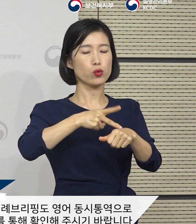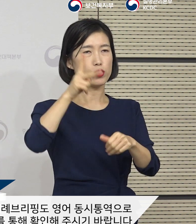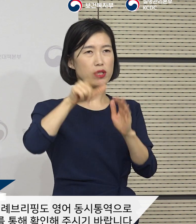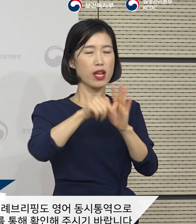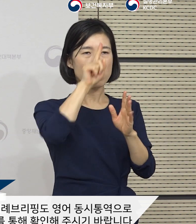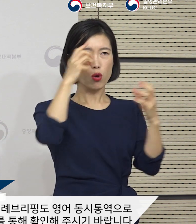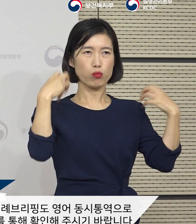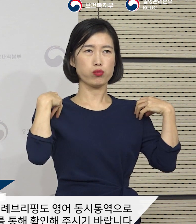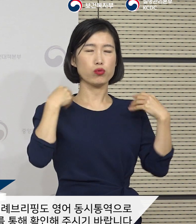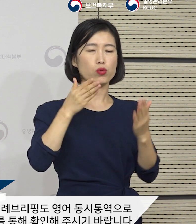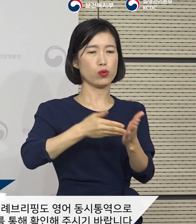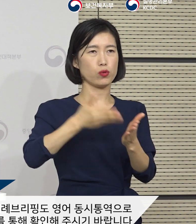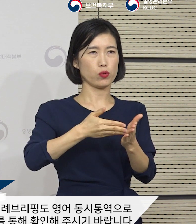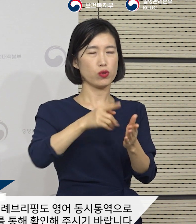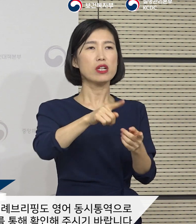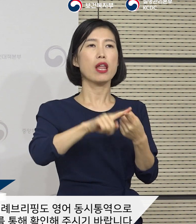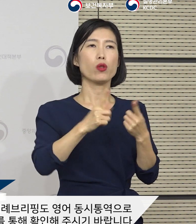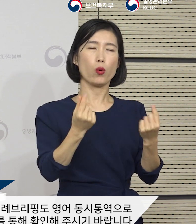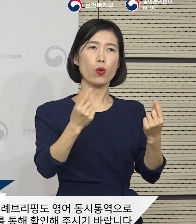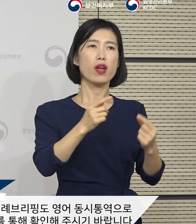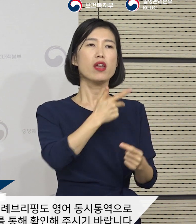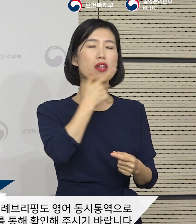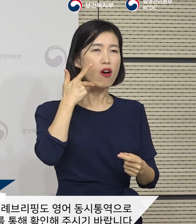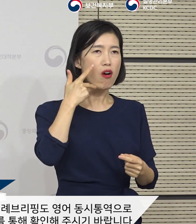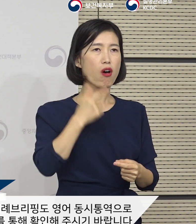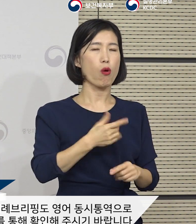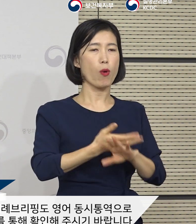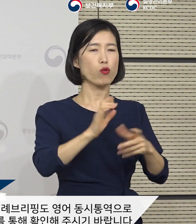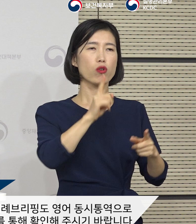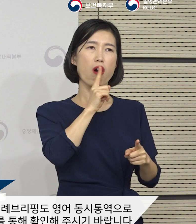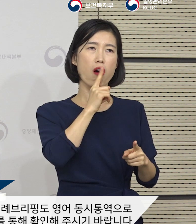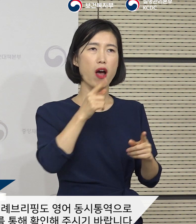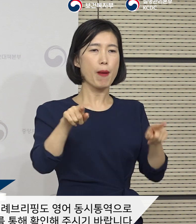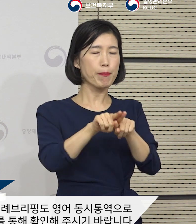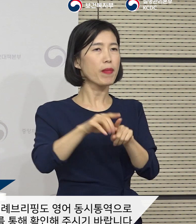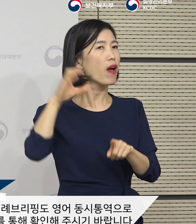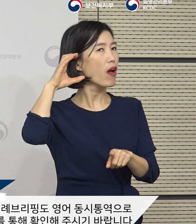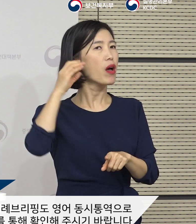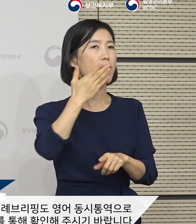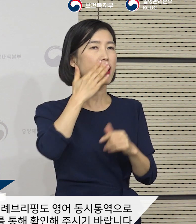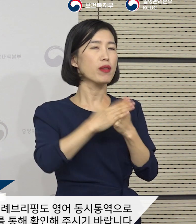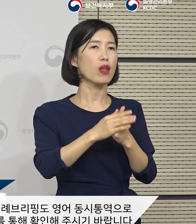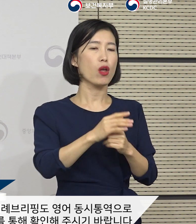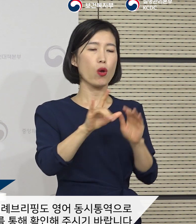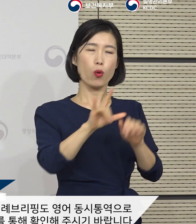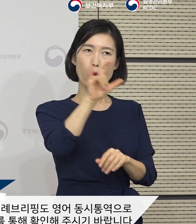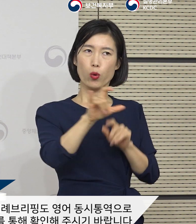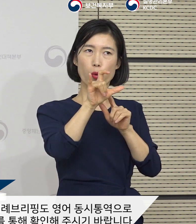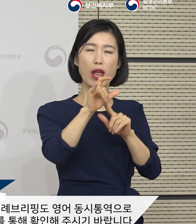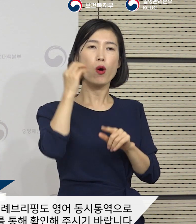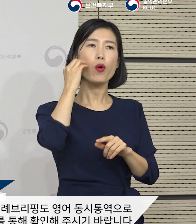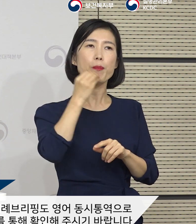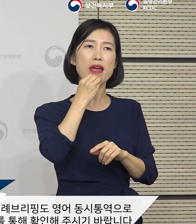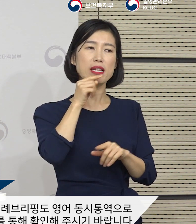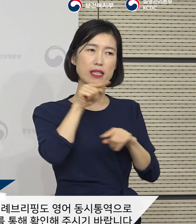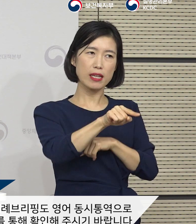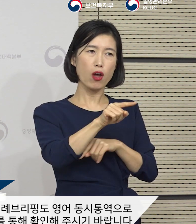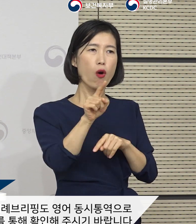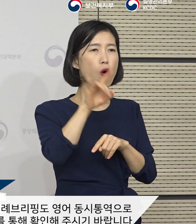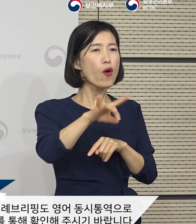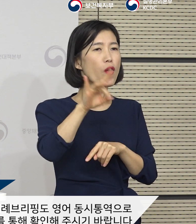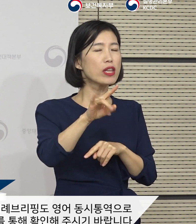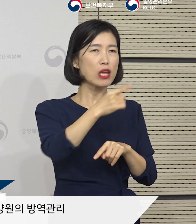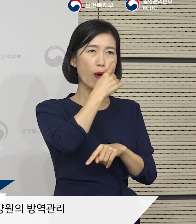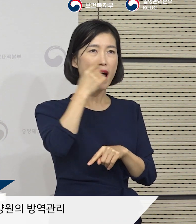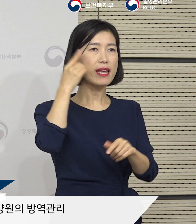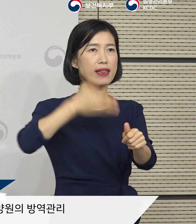정부 정례 브리핑도 영어 동시 통역으로 시청할 수 있으니 코로나19 홈페이지와 다양한 매체를 통해 확인해 주시기 바랍니다.